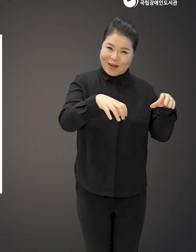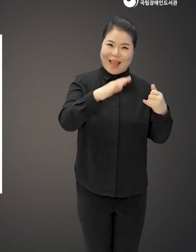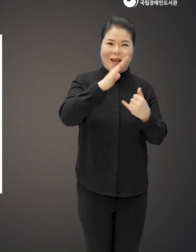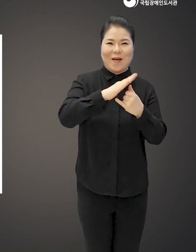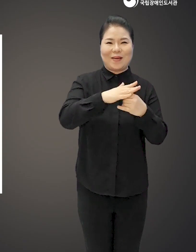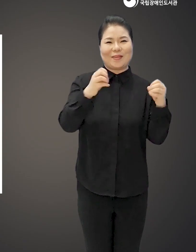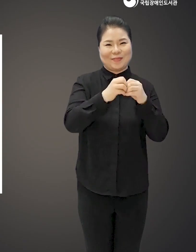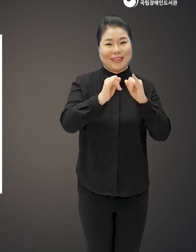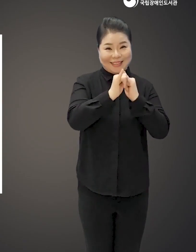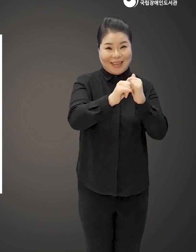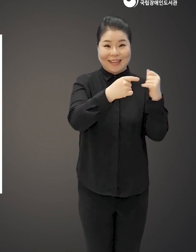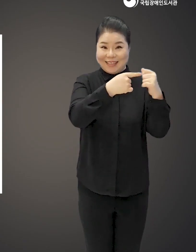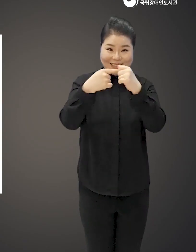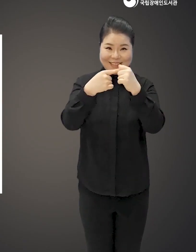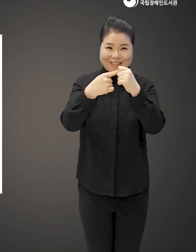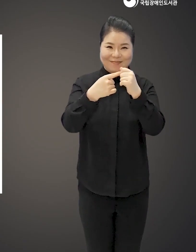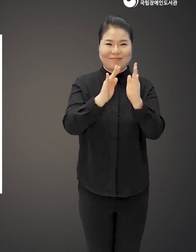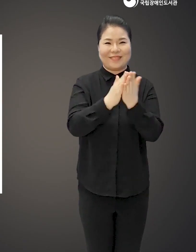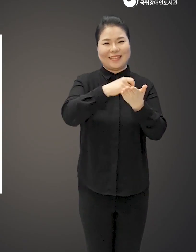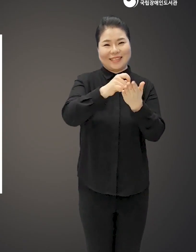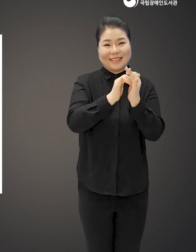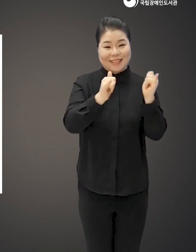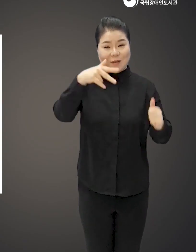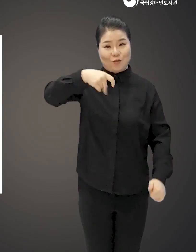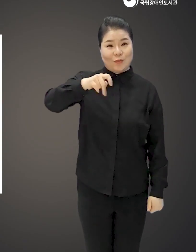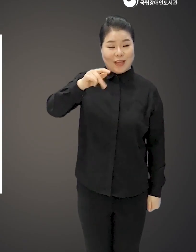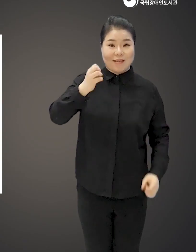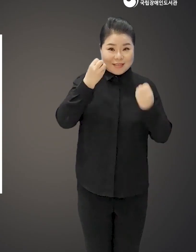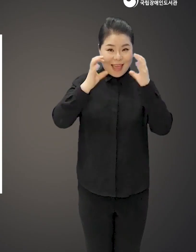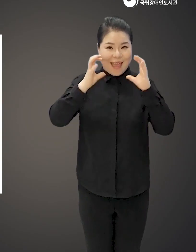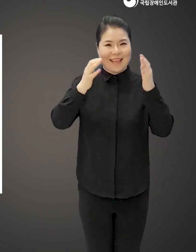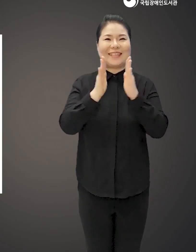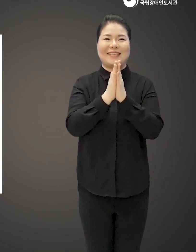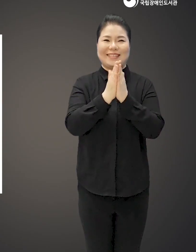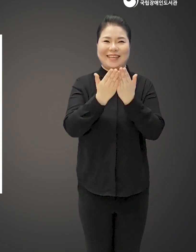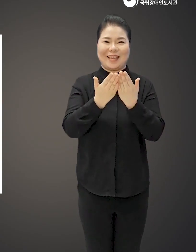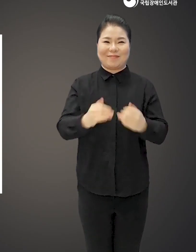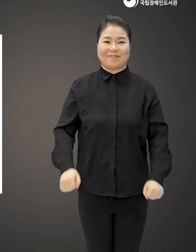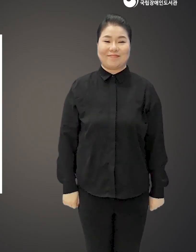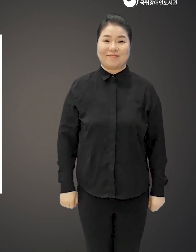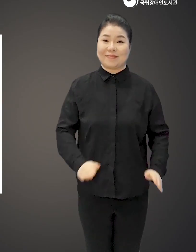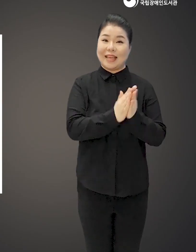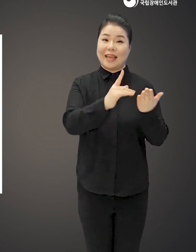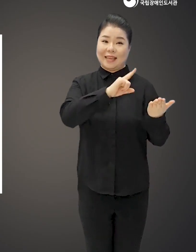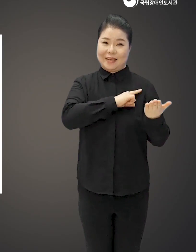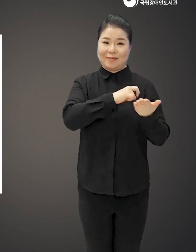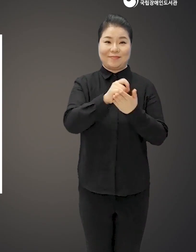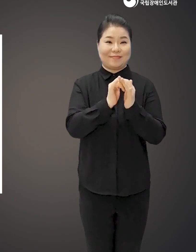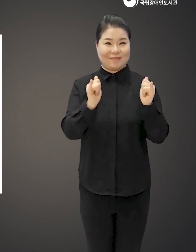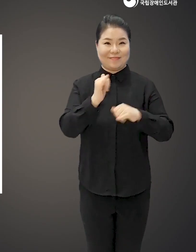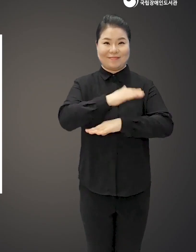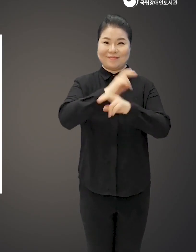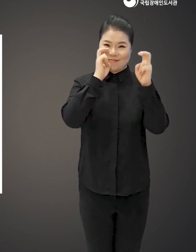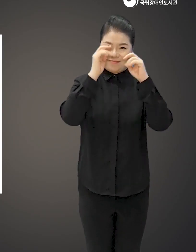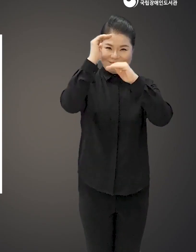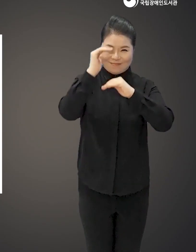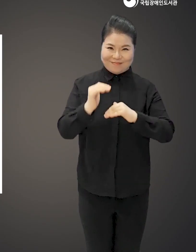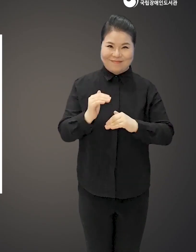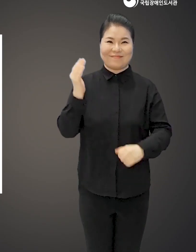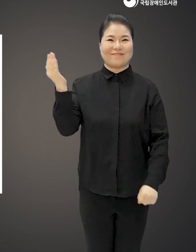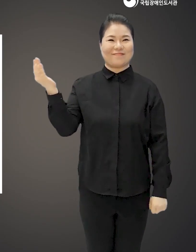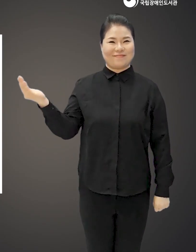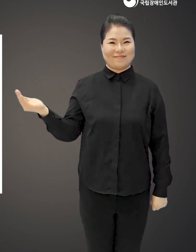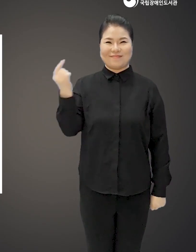문학동네 어린이 문학상 대상 수상 작가 주미경의 신작 동화 도서명 꼬멜까 말까 수선집과 비밀의